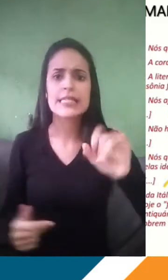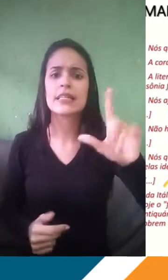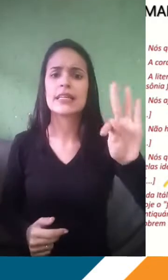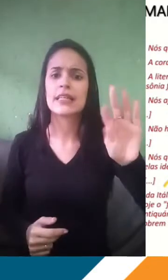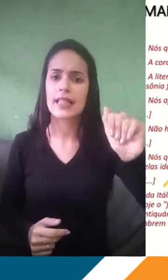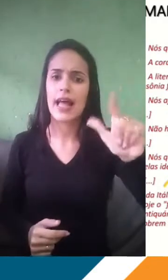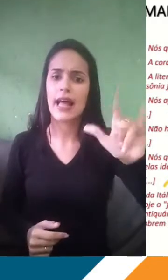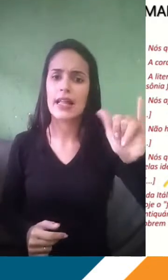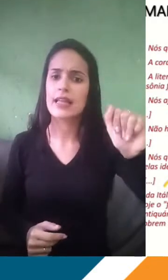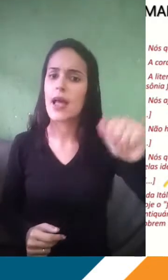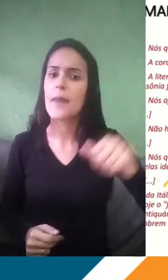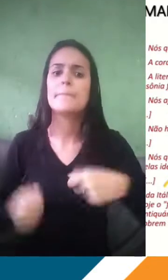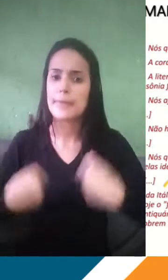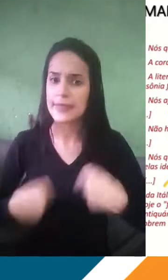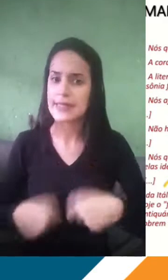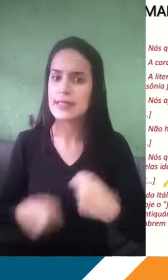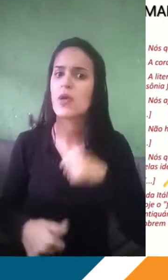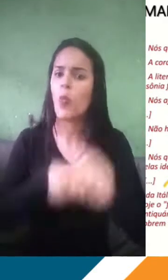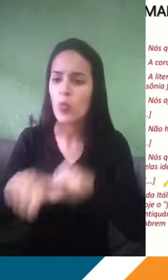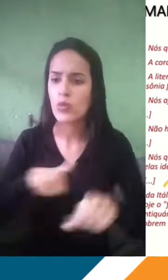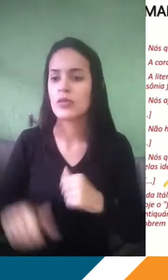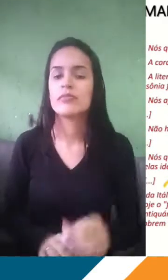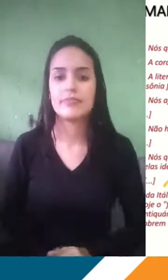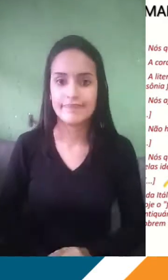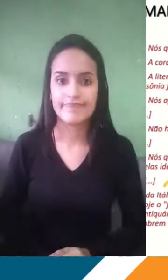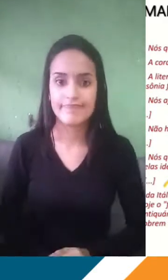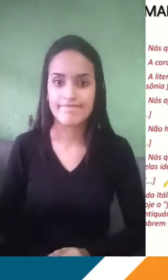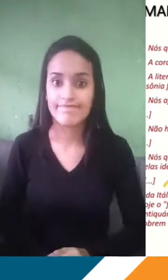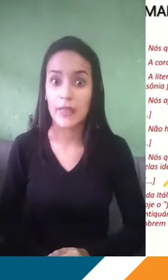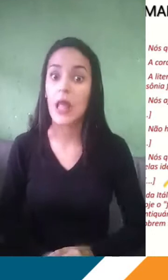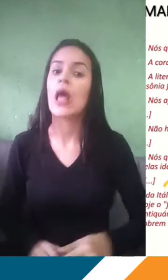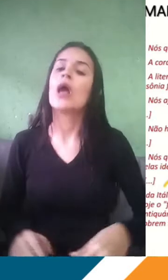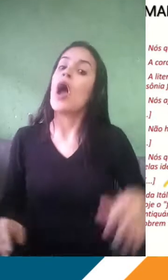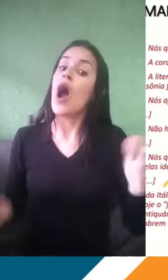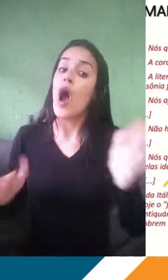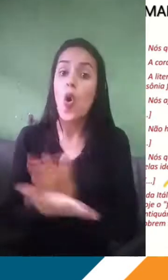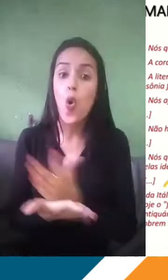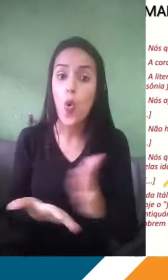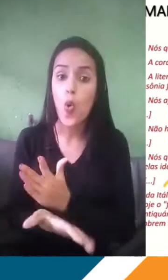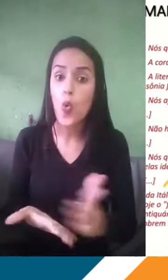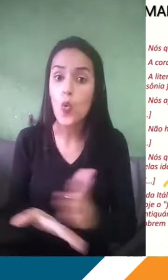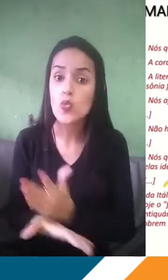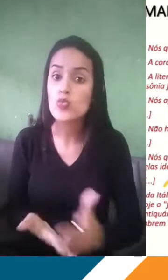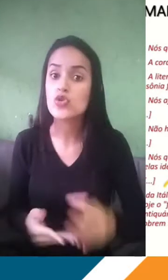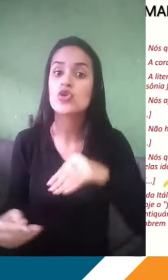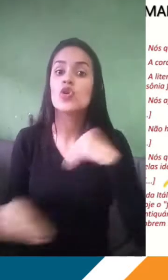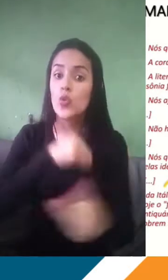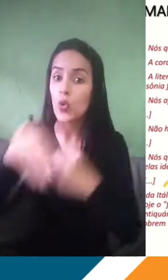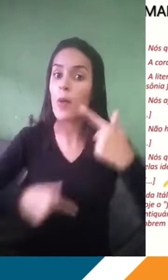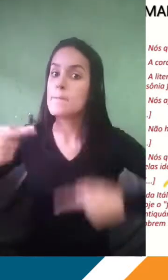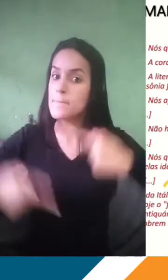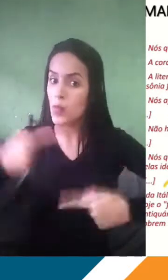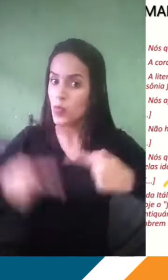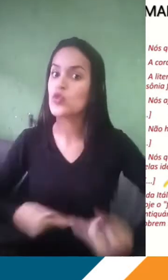Ressaltemos que esse manifesto serviu de inspiração para dois movimentos políticos na Itália. Ele inspirou o anarquismo e serviu